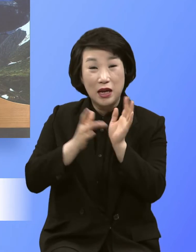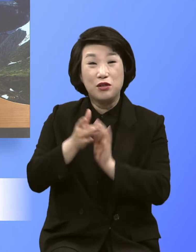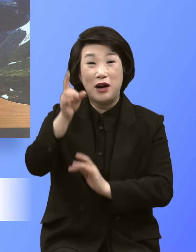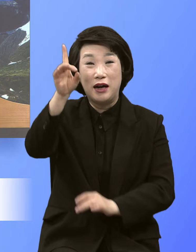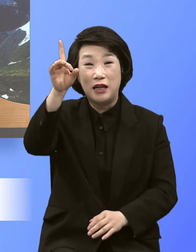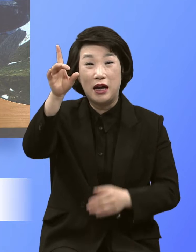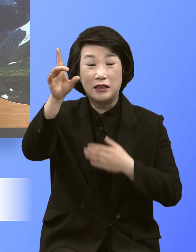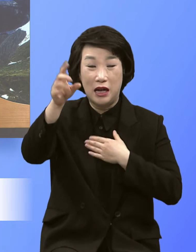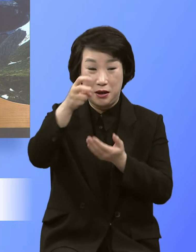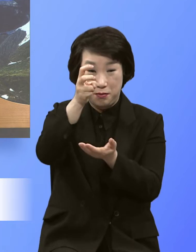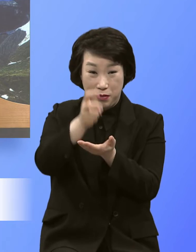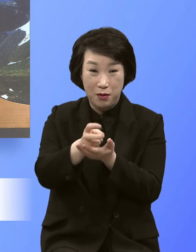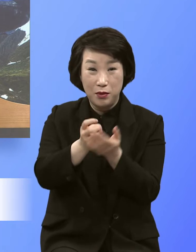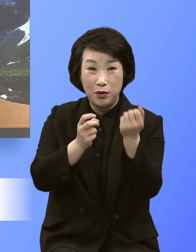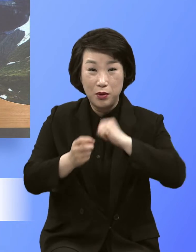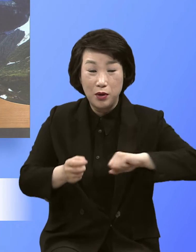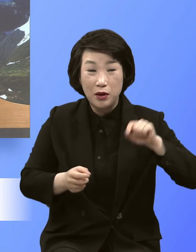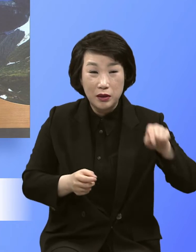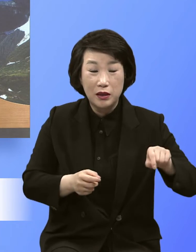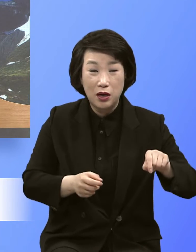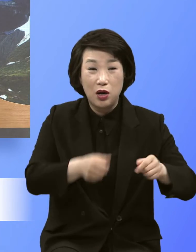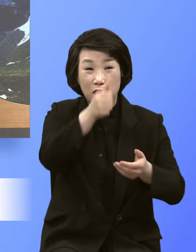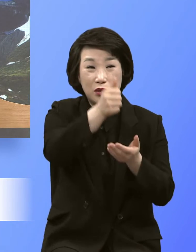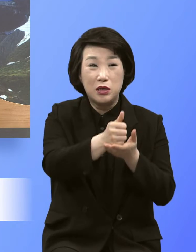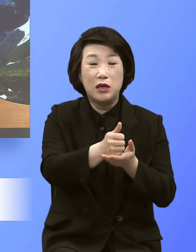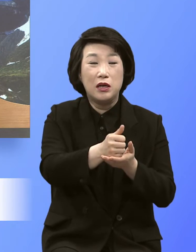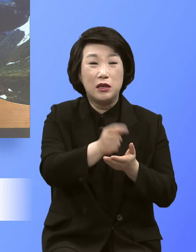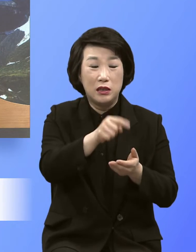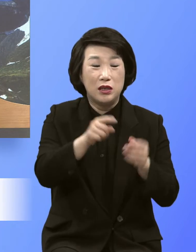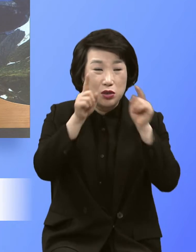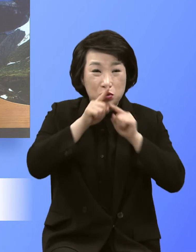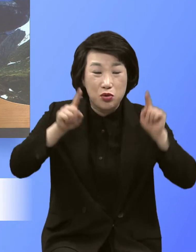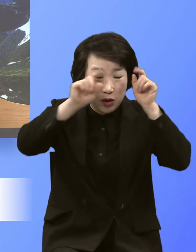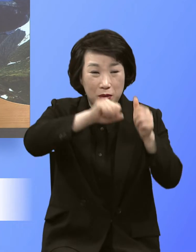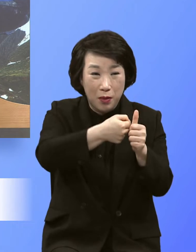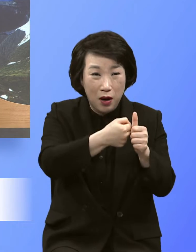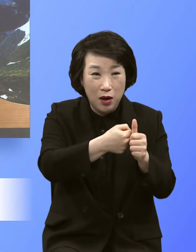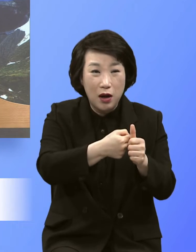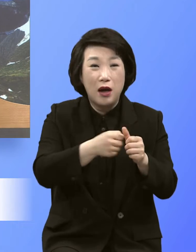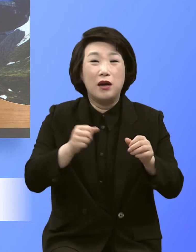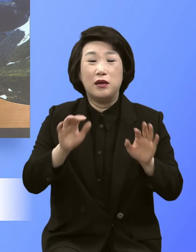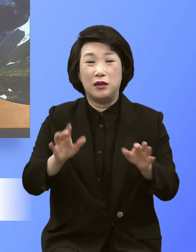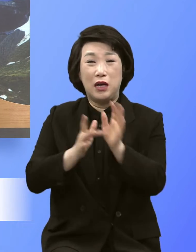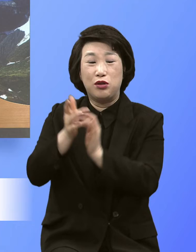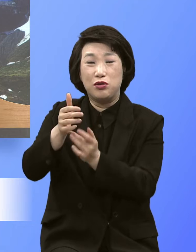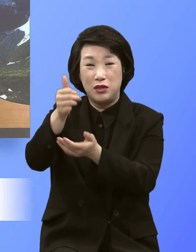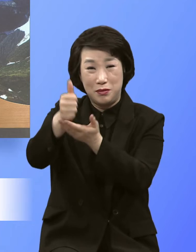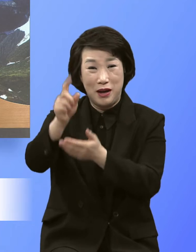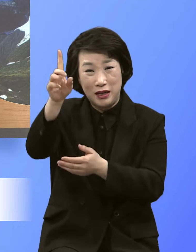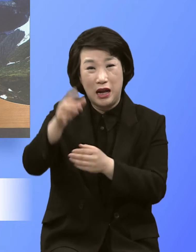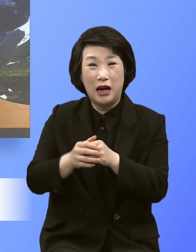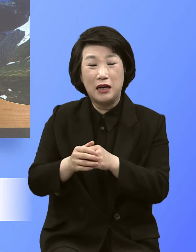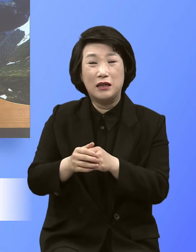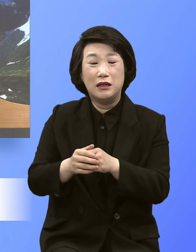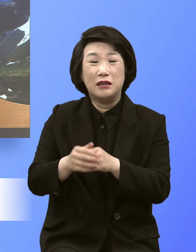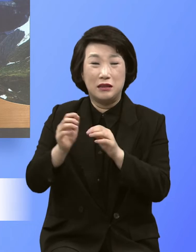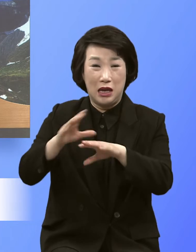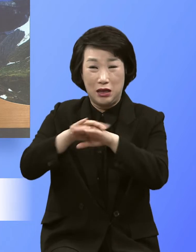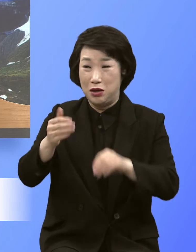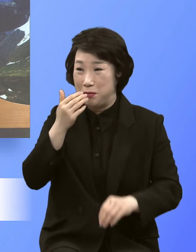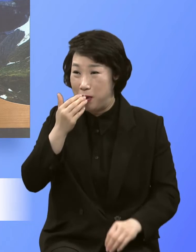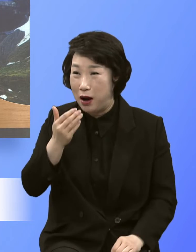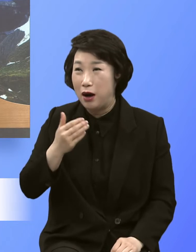예수만이 나의 질서 파괴의 범죄의 지옥 형벌을 해결할 수 있는 분이라고 할 때